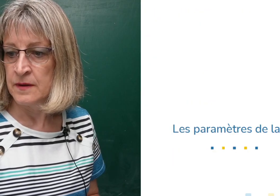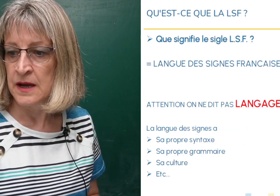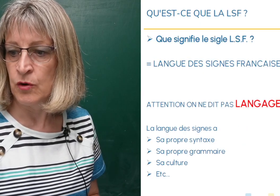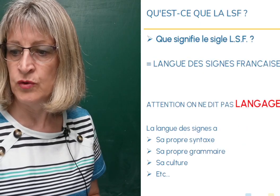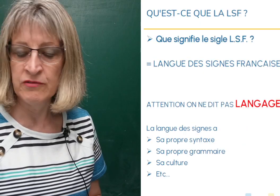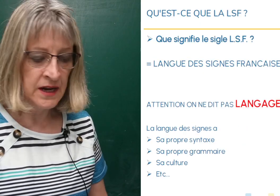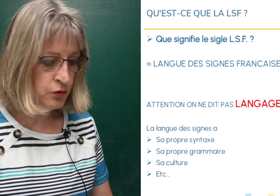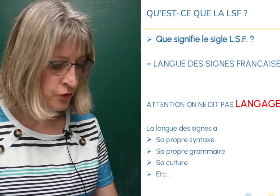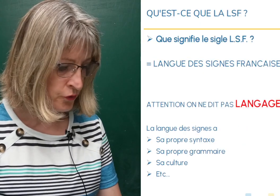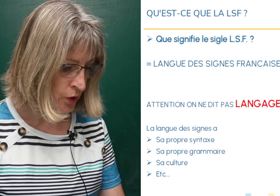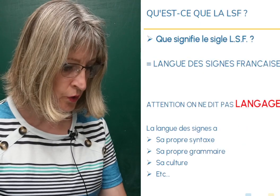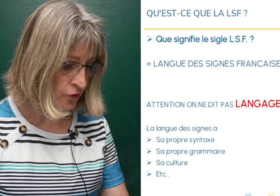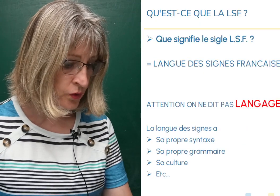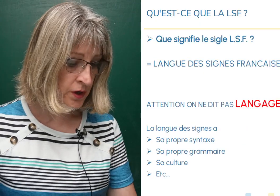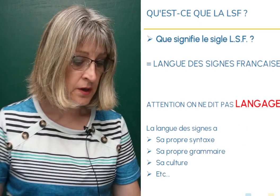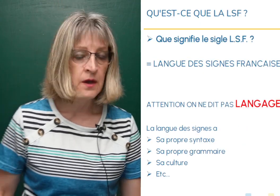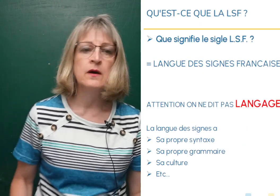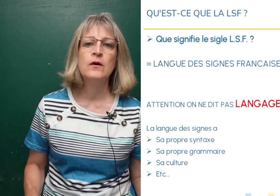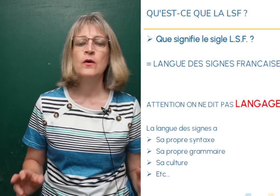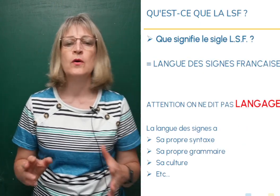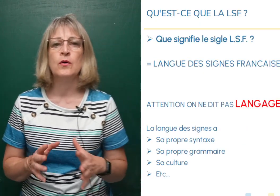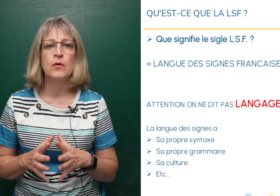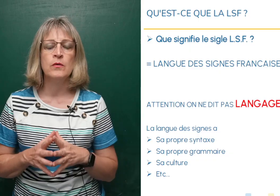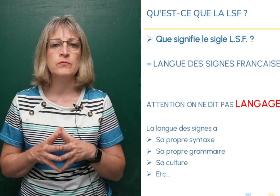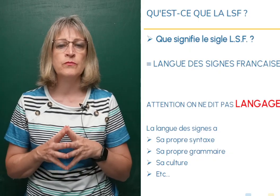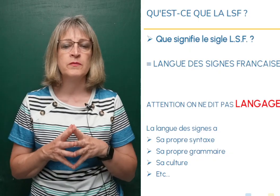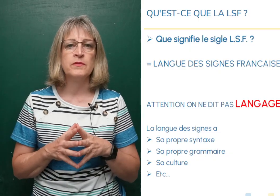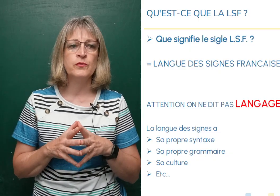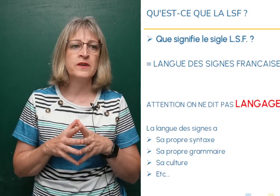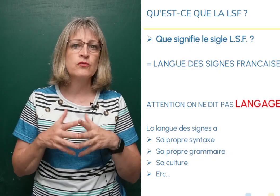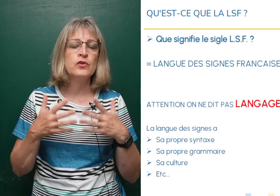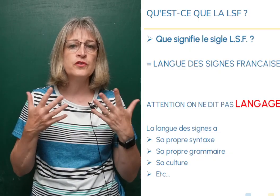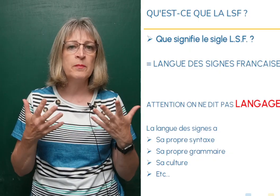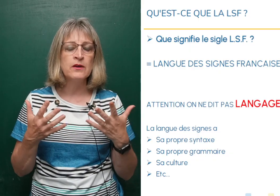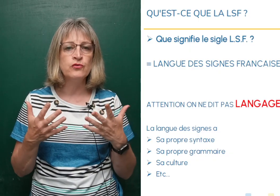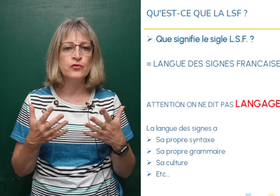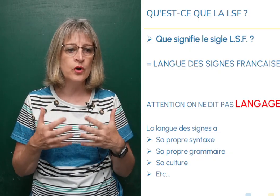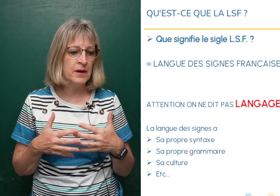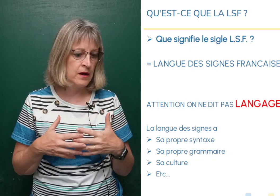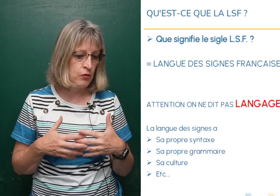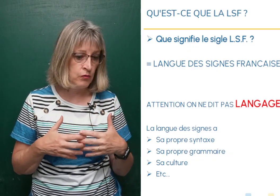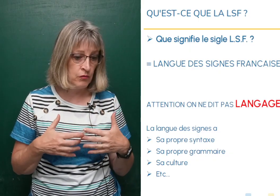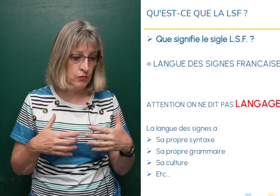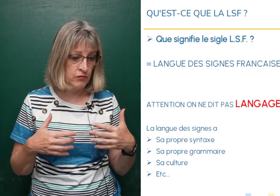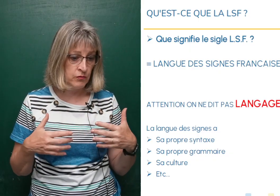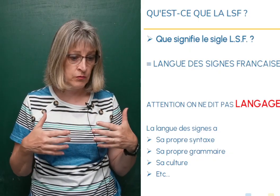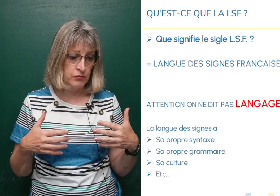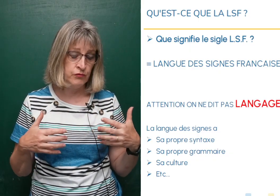Alors, au niveau de la culture sourde, euh, qu'est-ce qu'on entend par culture? Ben, souvent dans